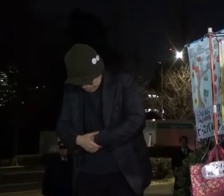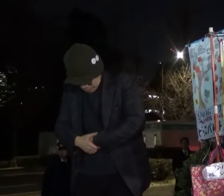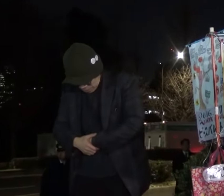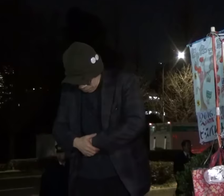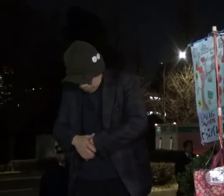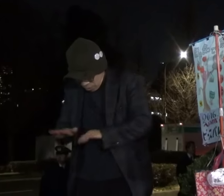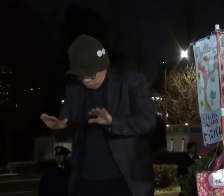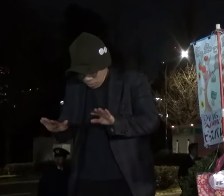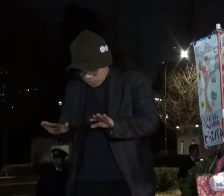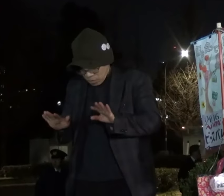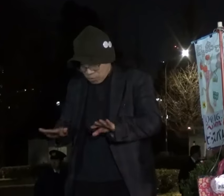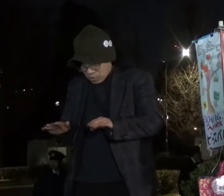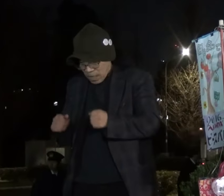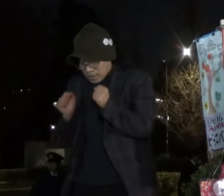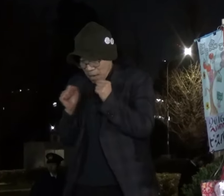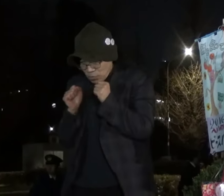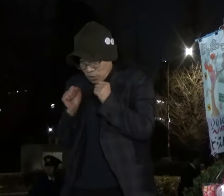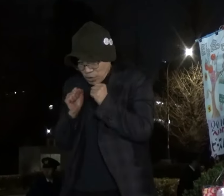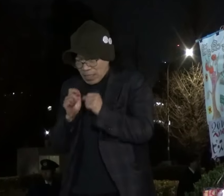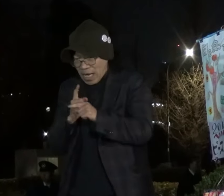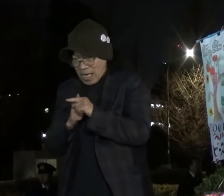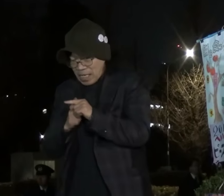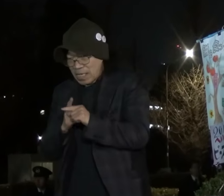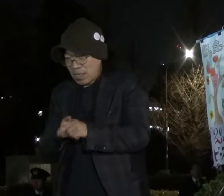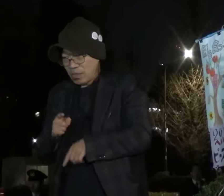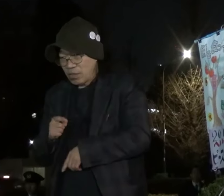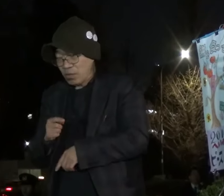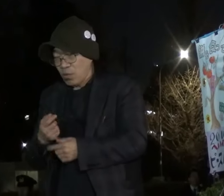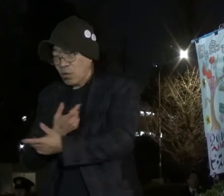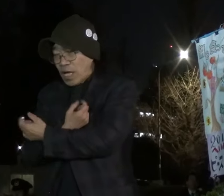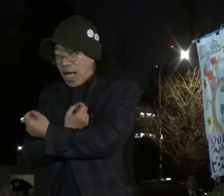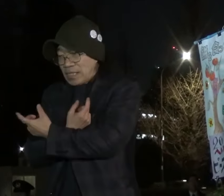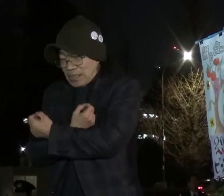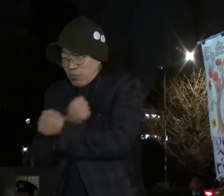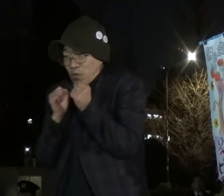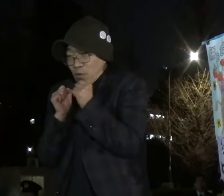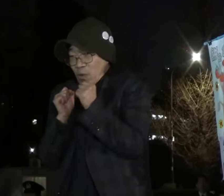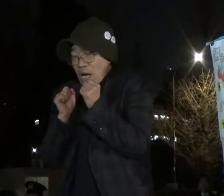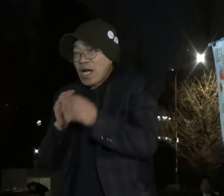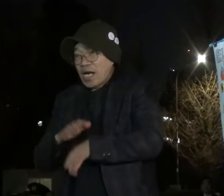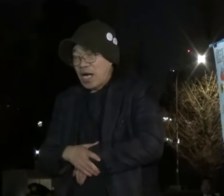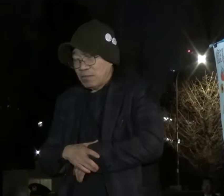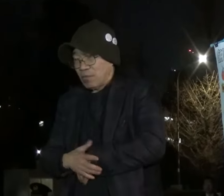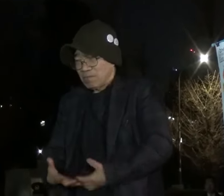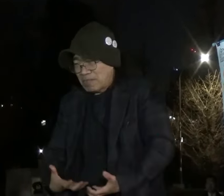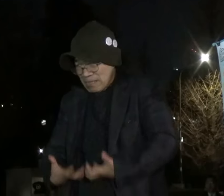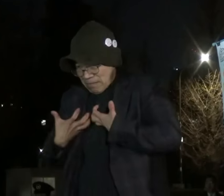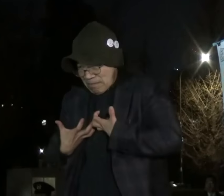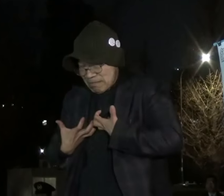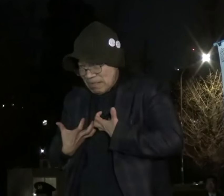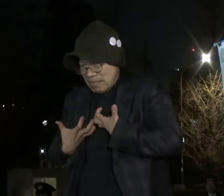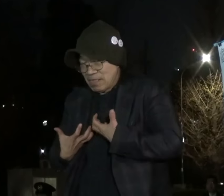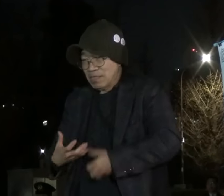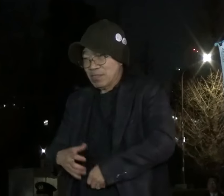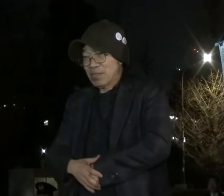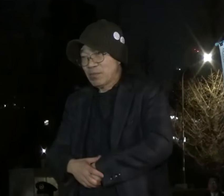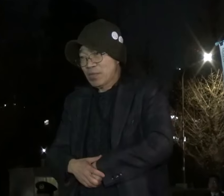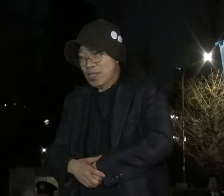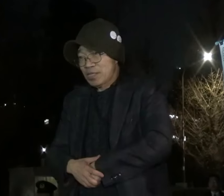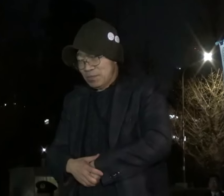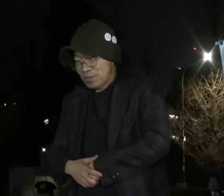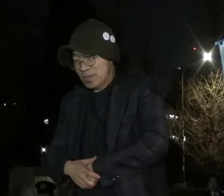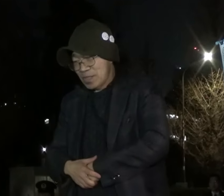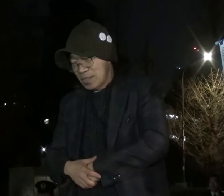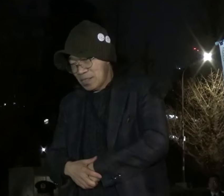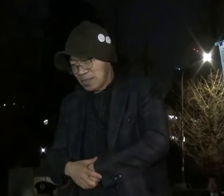こんな寒い中、本当にお互いにですね、震えながらも怒り心頭で、しかし正義感に燃え